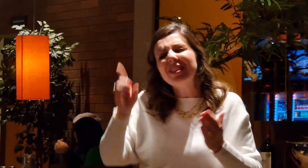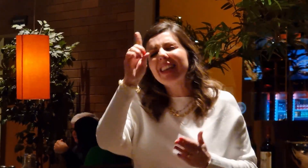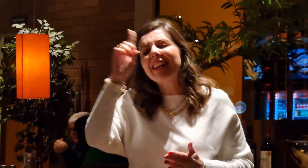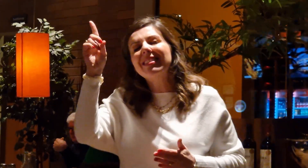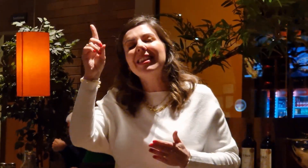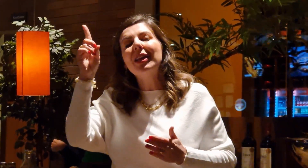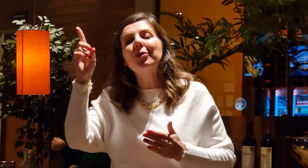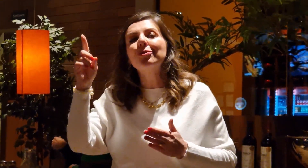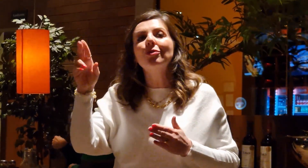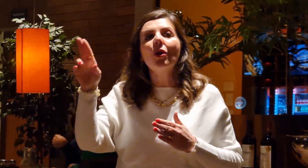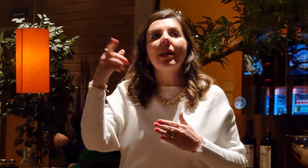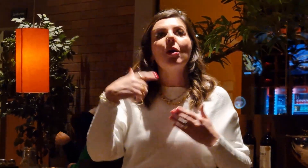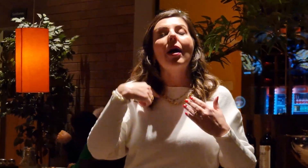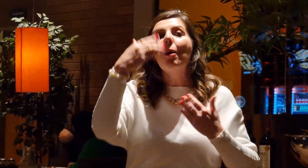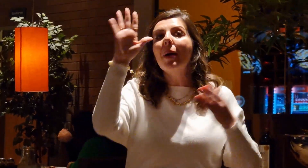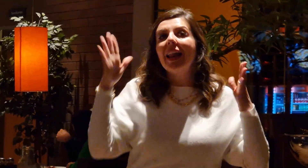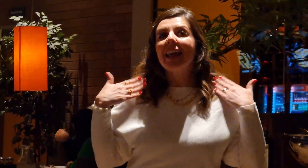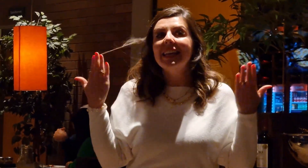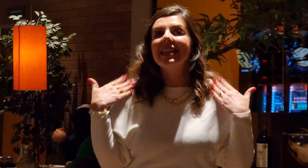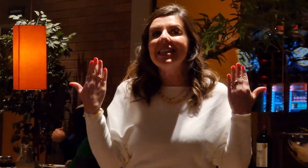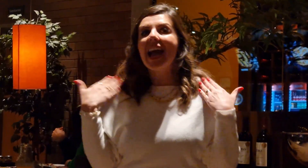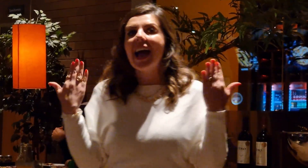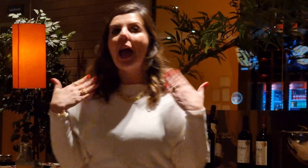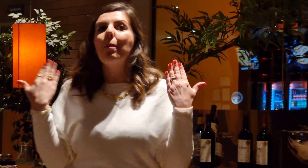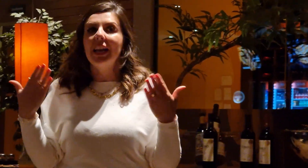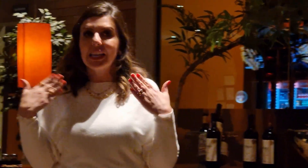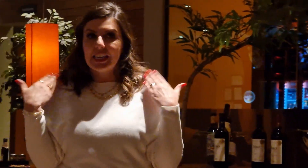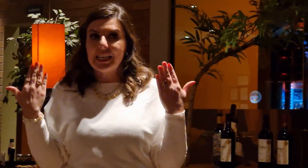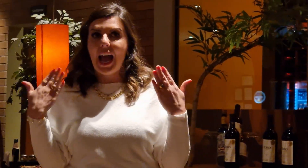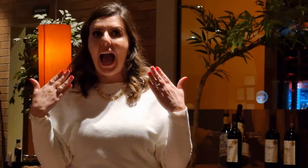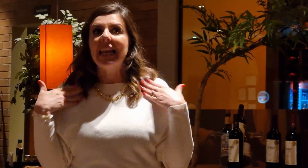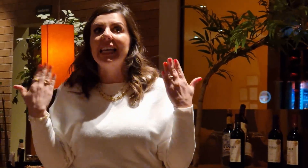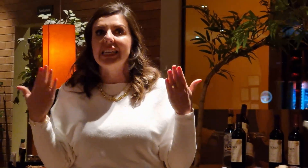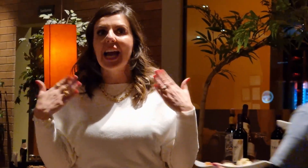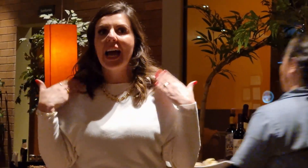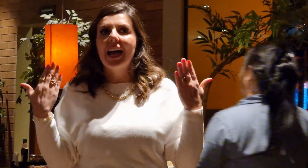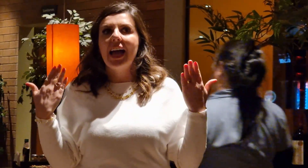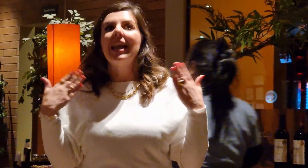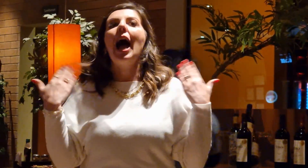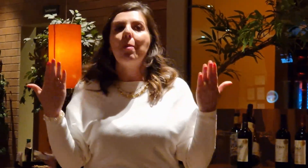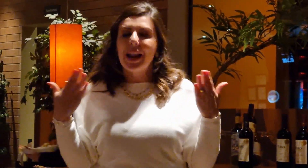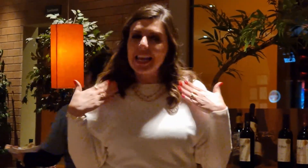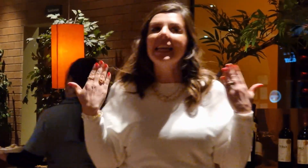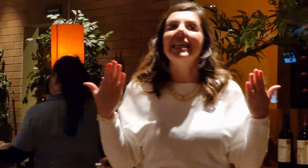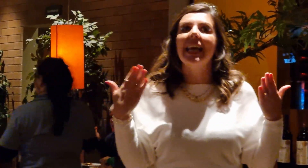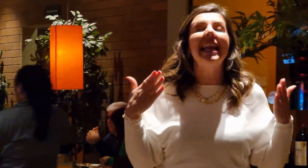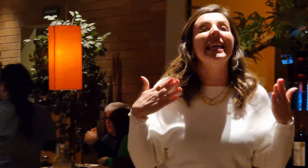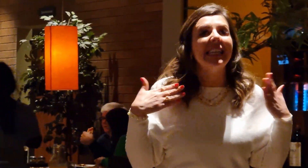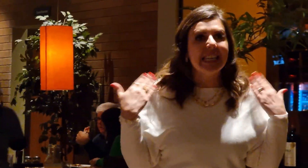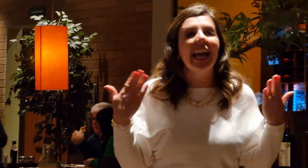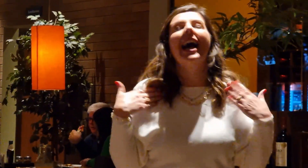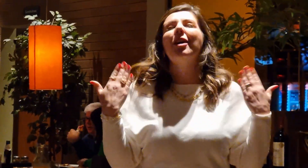Brincadeira, minha sogra. Eu amo ela. Eu a amo, né? Então, todos, de novo, muito obrigado. Obrigado a